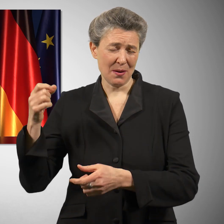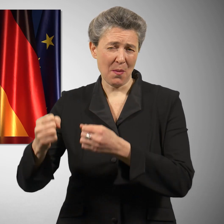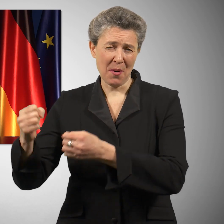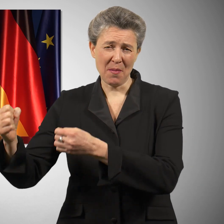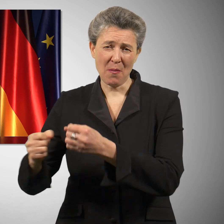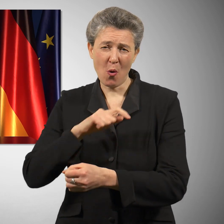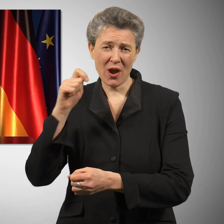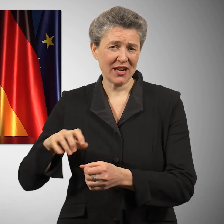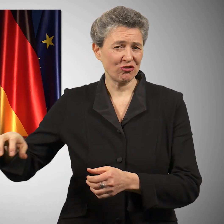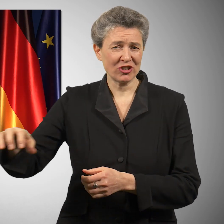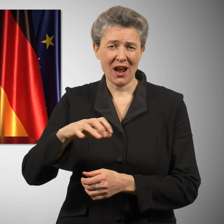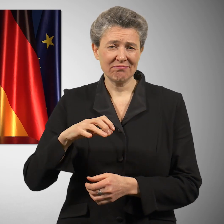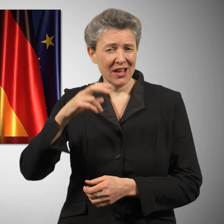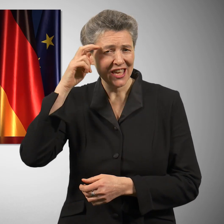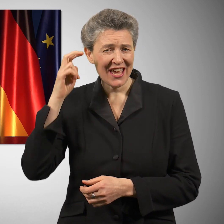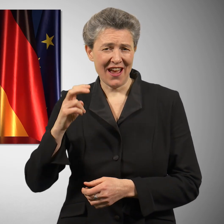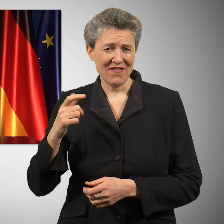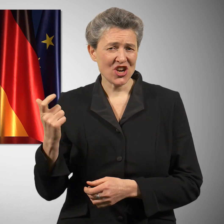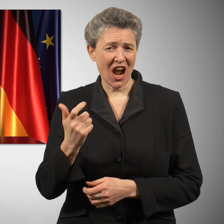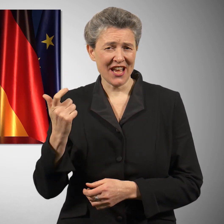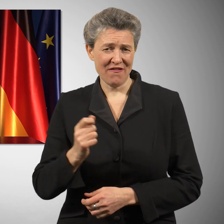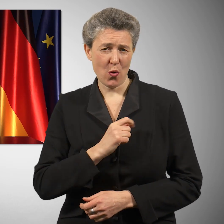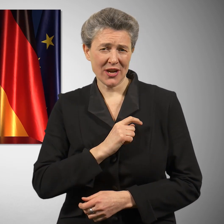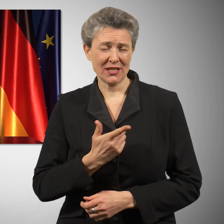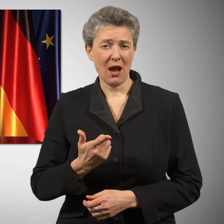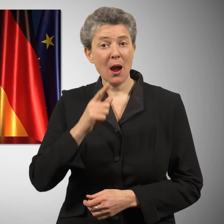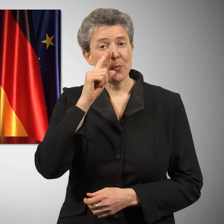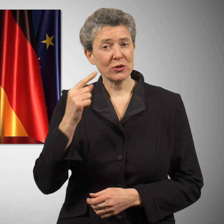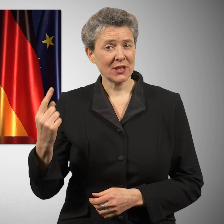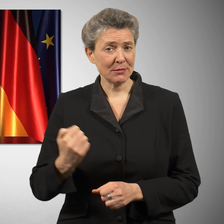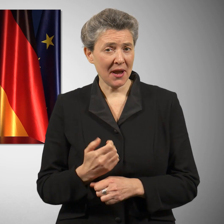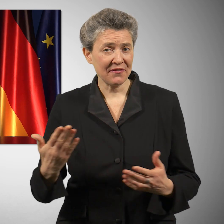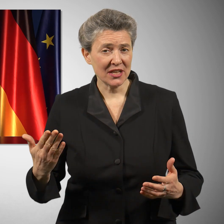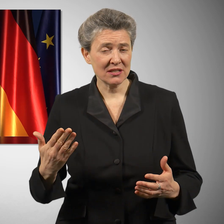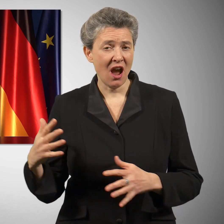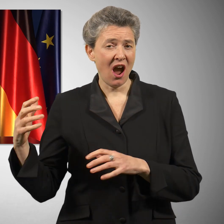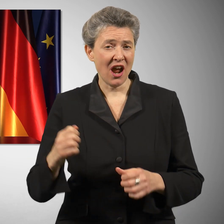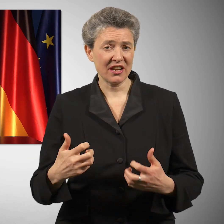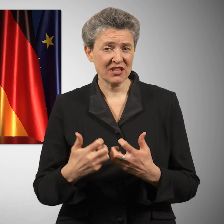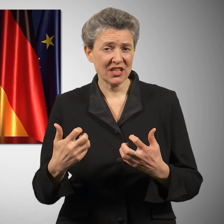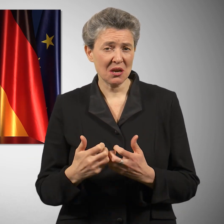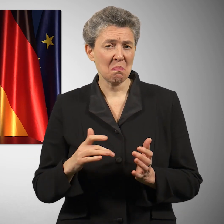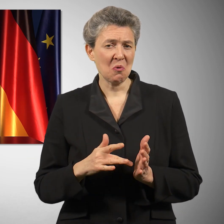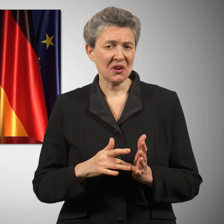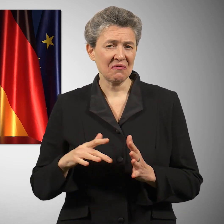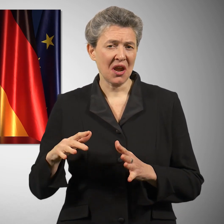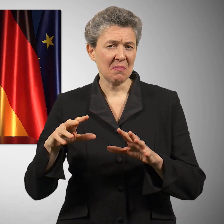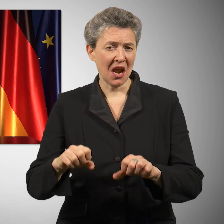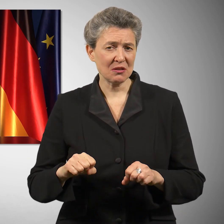ukrainischen Städten einschlugen. Putin führt einen imperialistischen Angriffskrieg mitten in